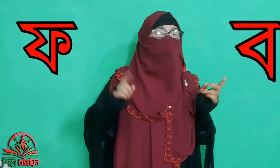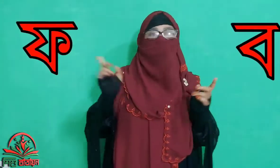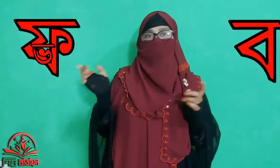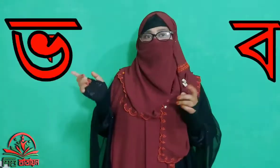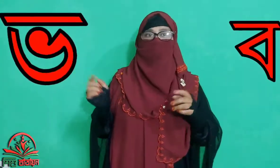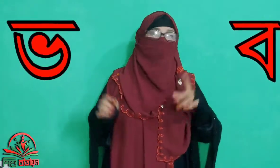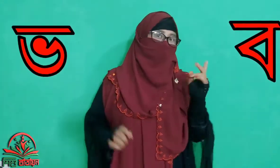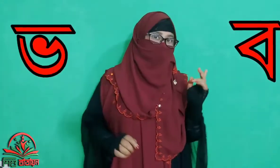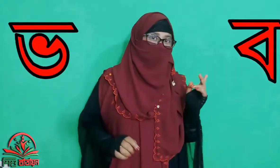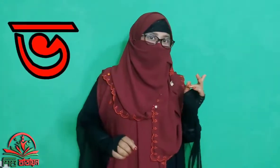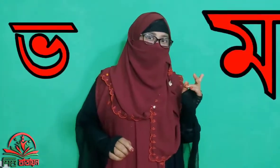ভ ম